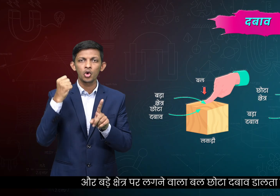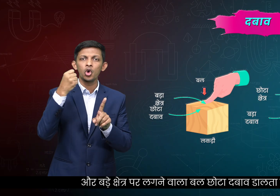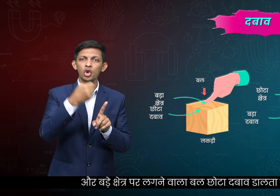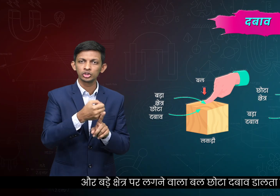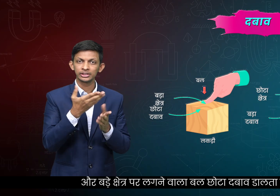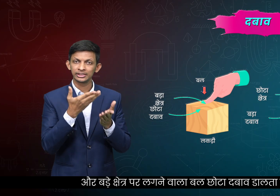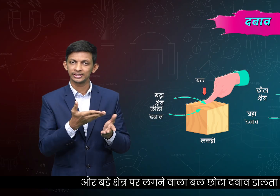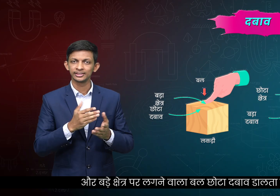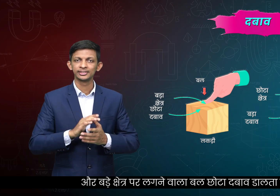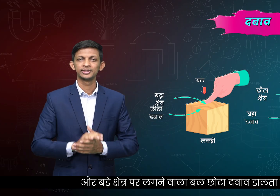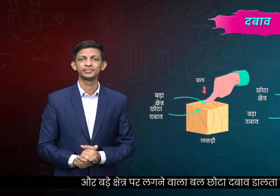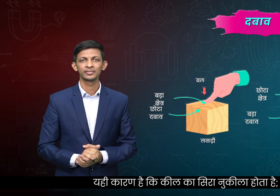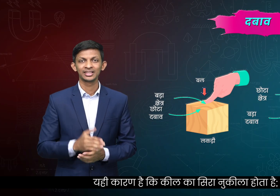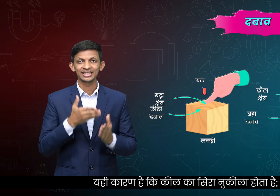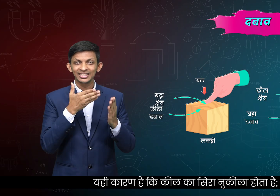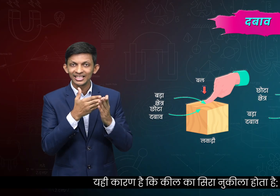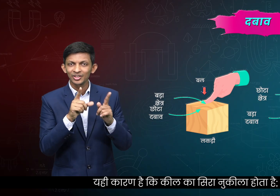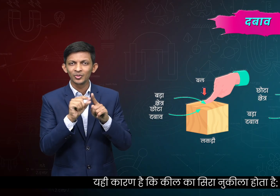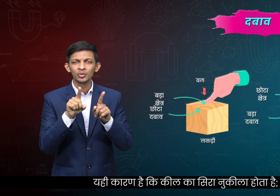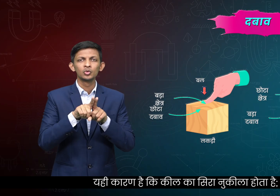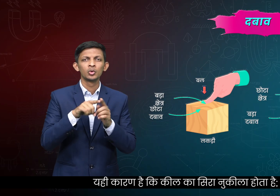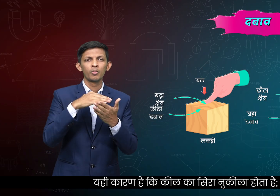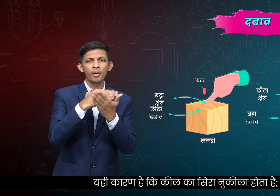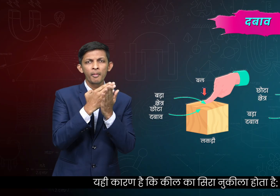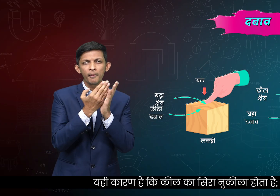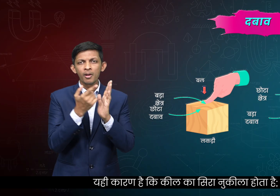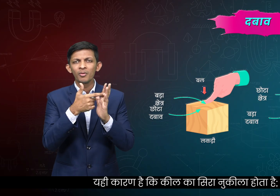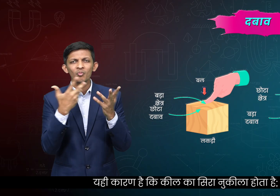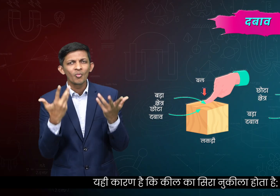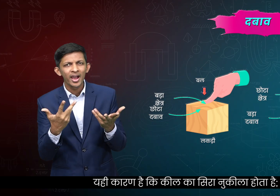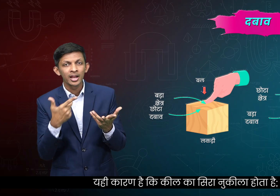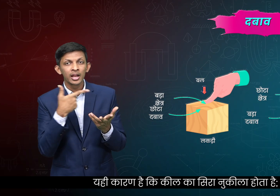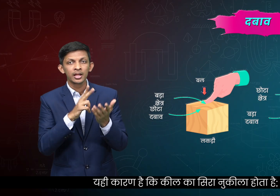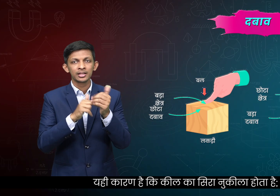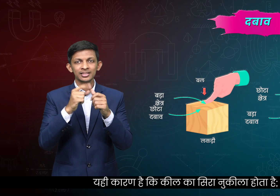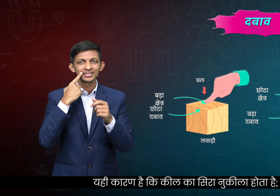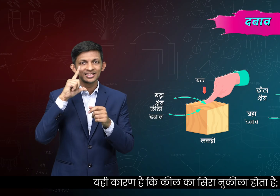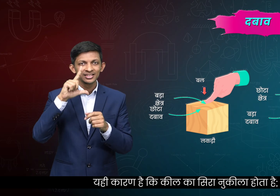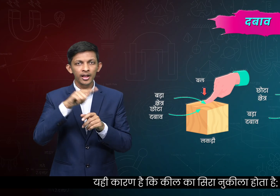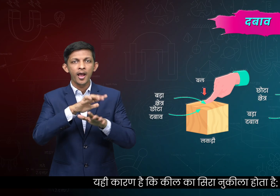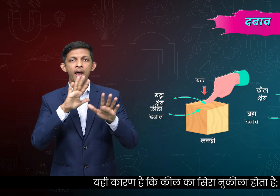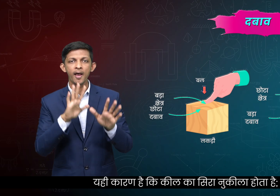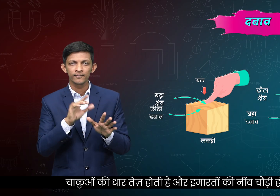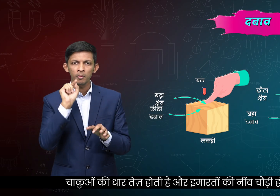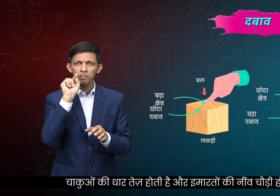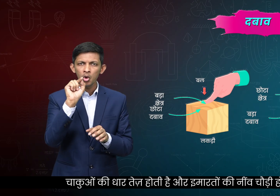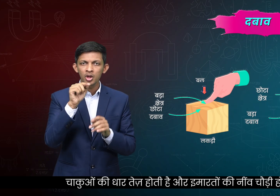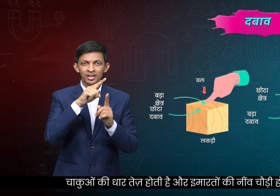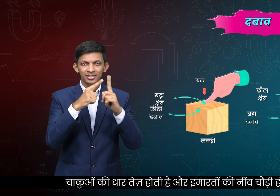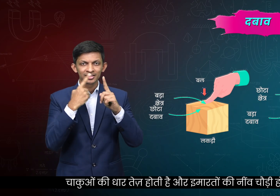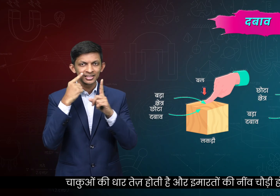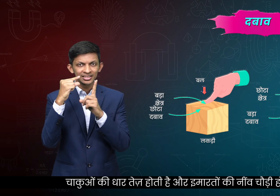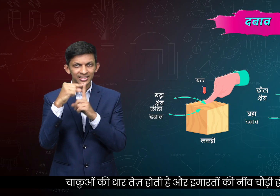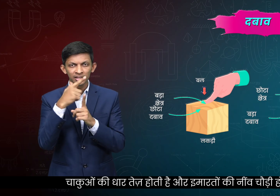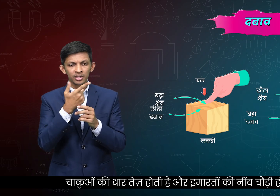दबाव डालता है। यही कारण है कि किल का सिरा नुकीला होता है,